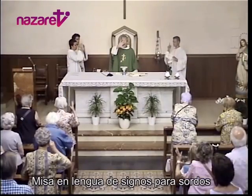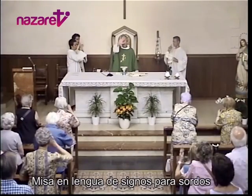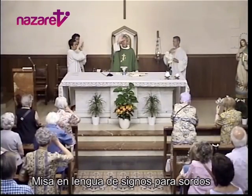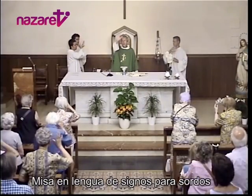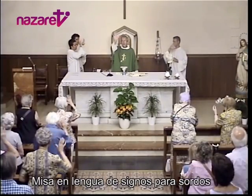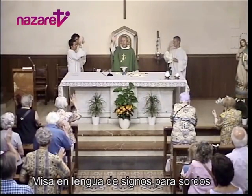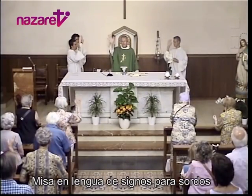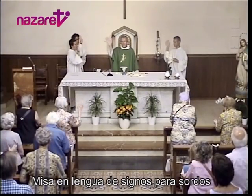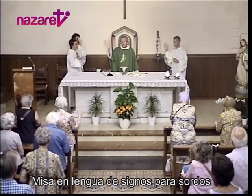Hosanna en el